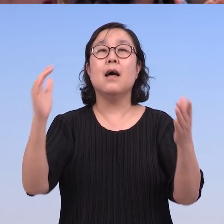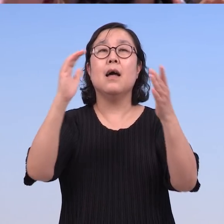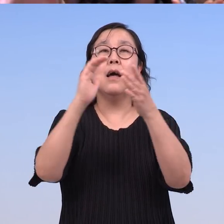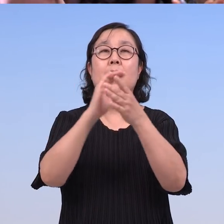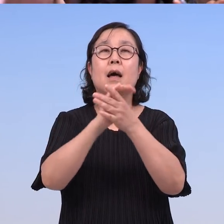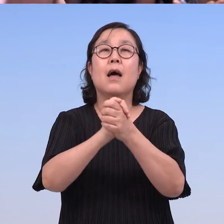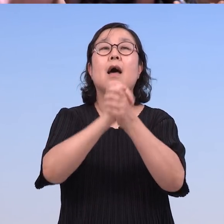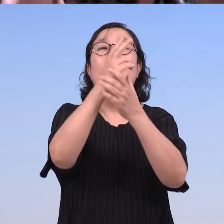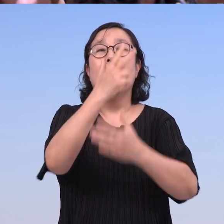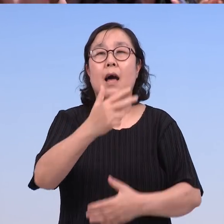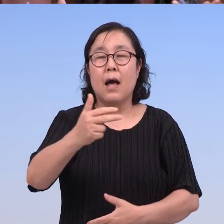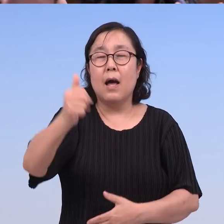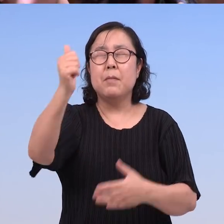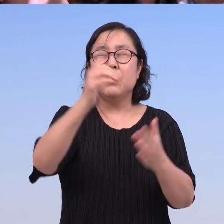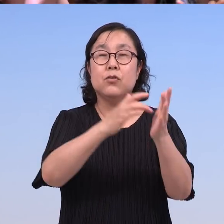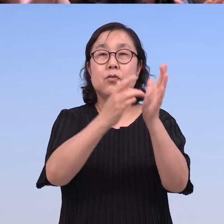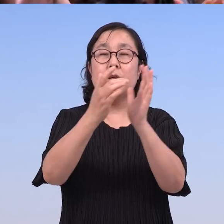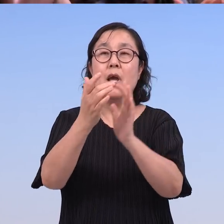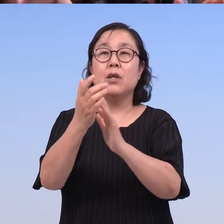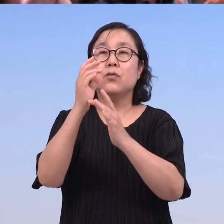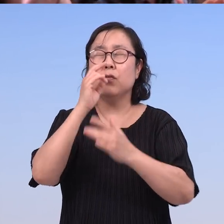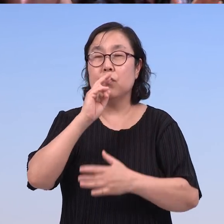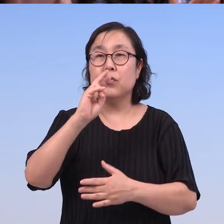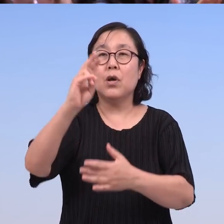아멘. 주 예수여,